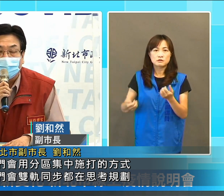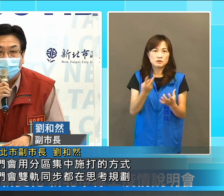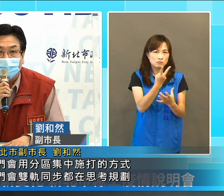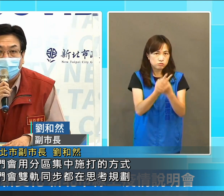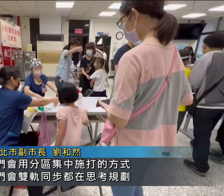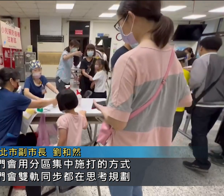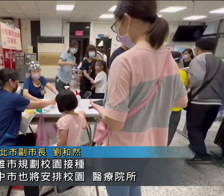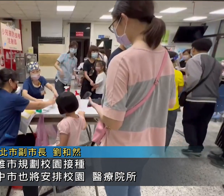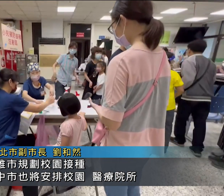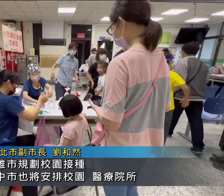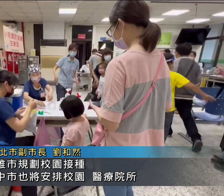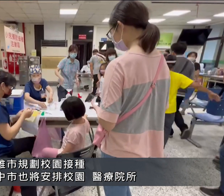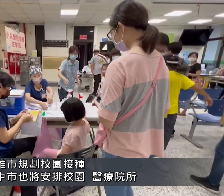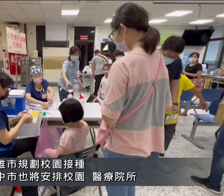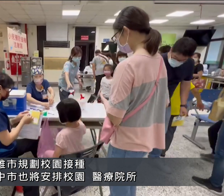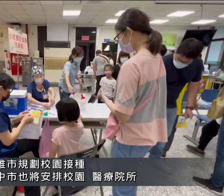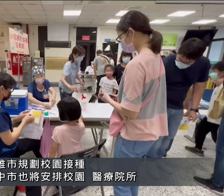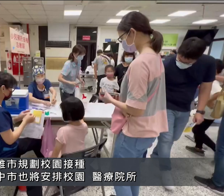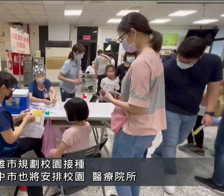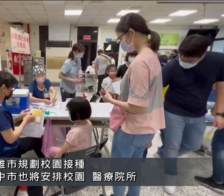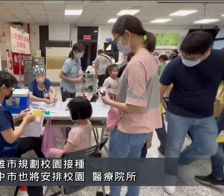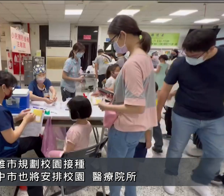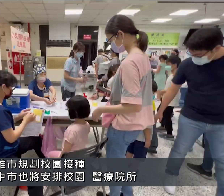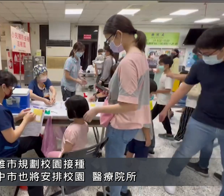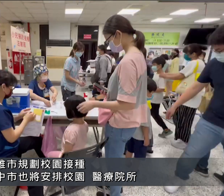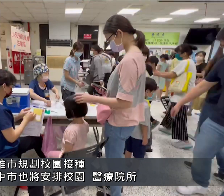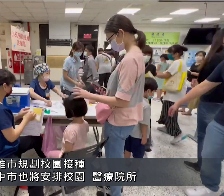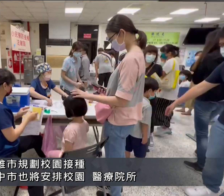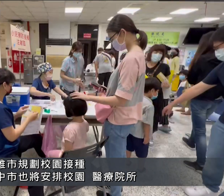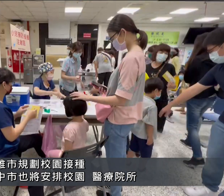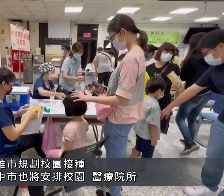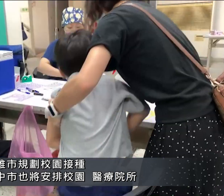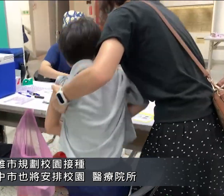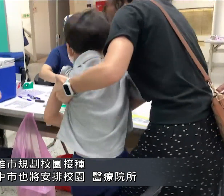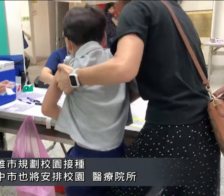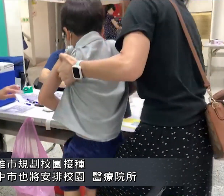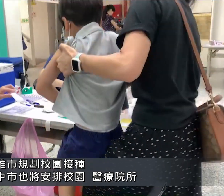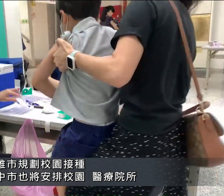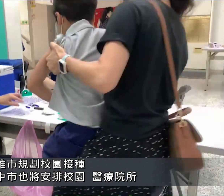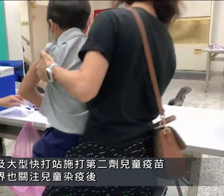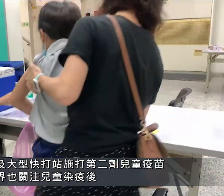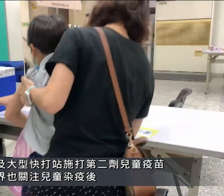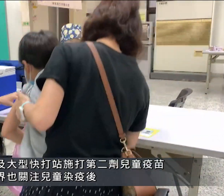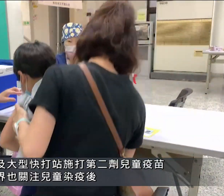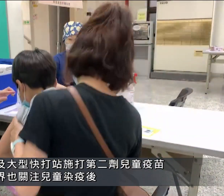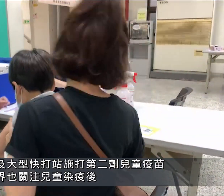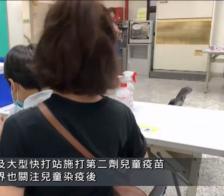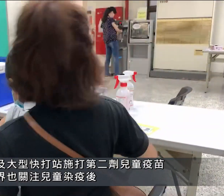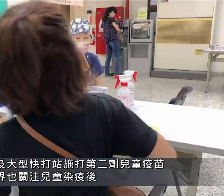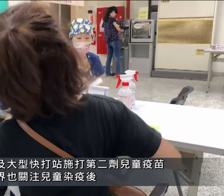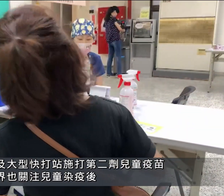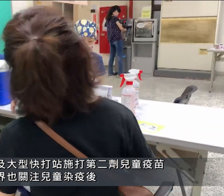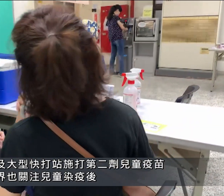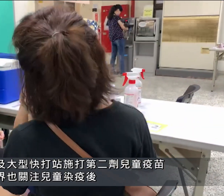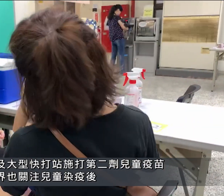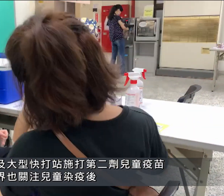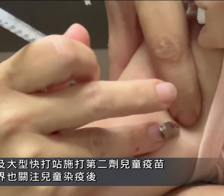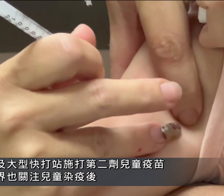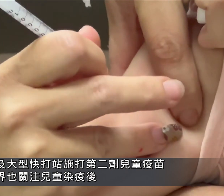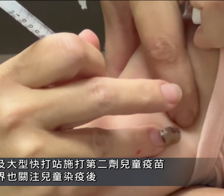划。 高雄市目前规划校园接种，台中市也将安排校园、医疗院所以及大型快打站施打第二剂儿童疫苗。各界关